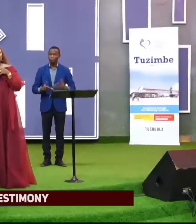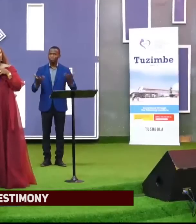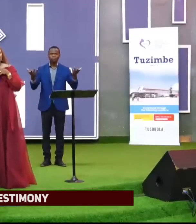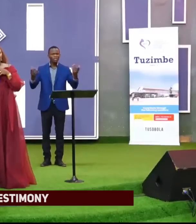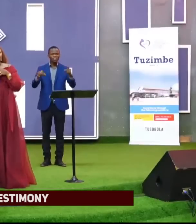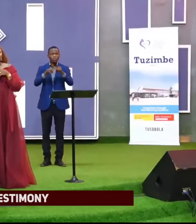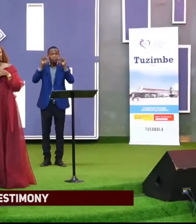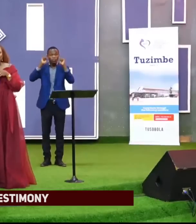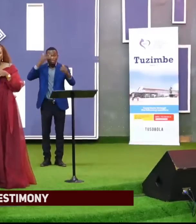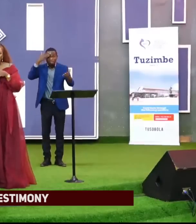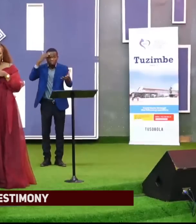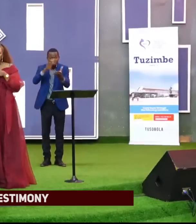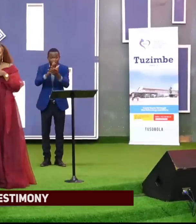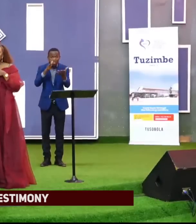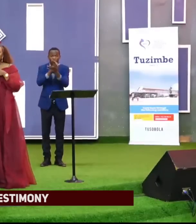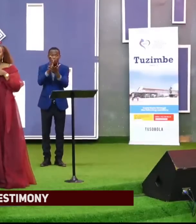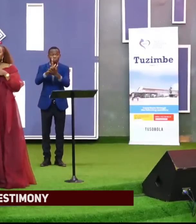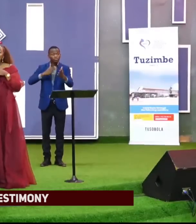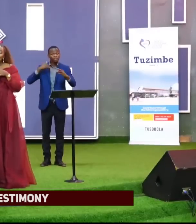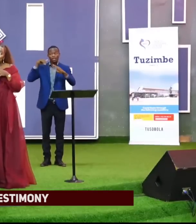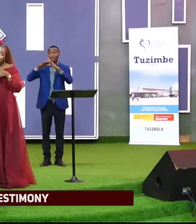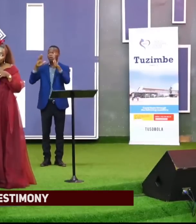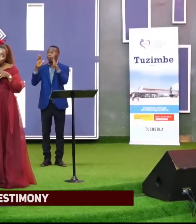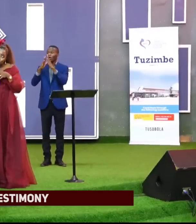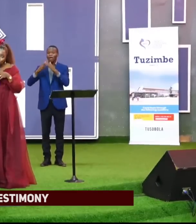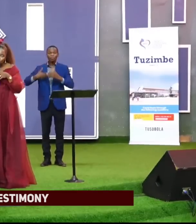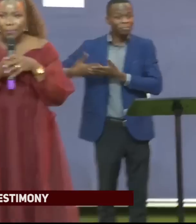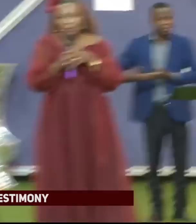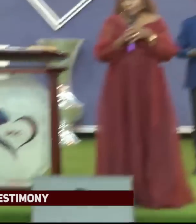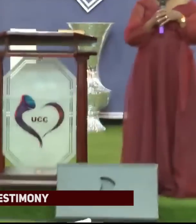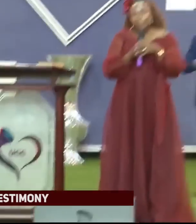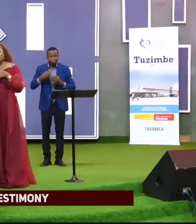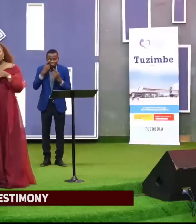Osobola okikiriza nti mu nyumba yaffe mulimu omwana akaabiramu.